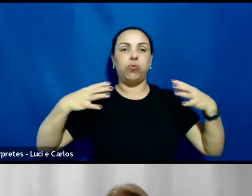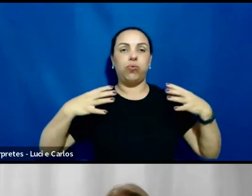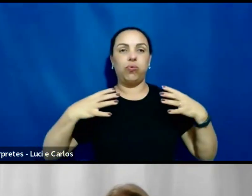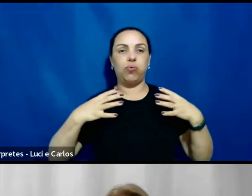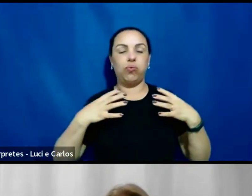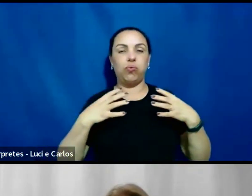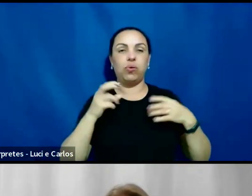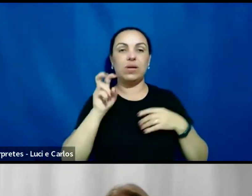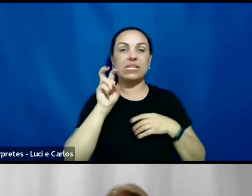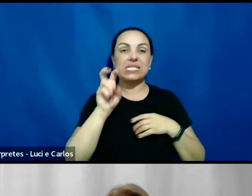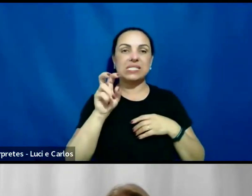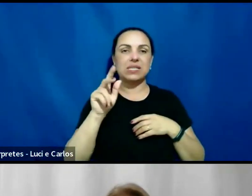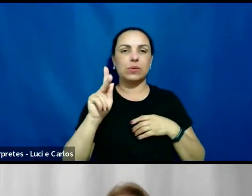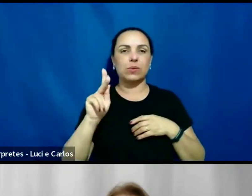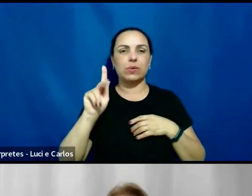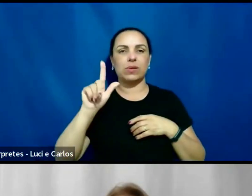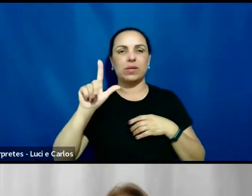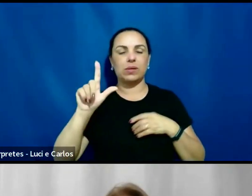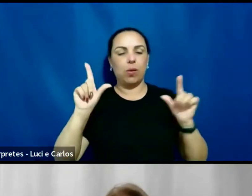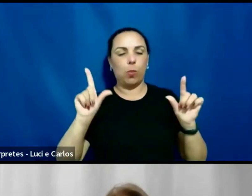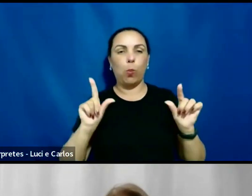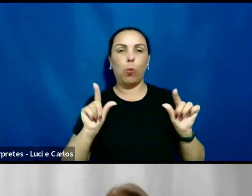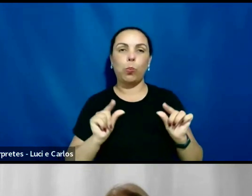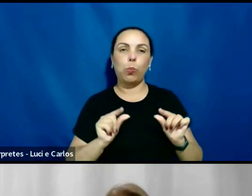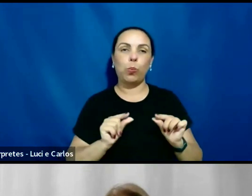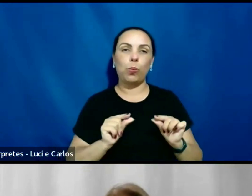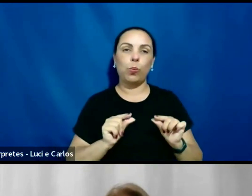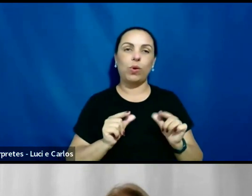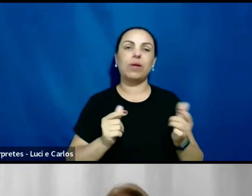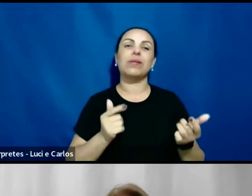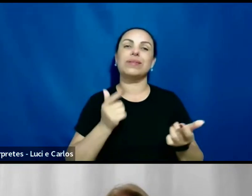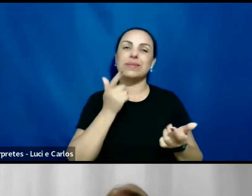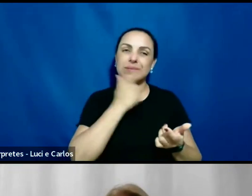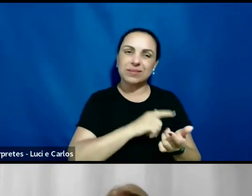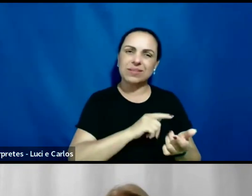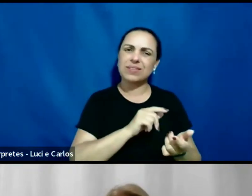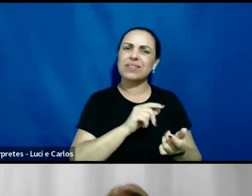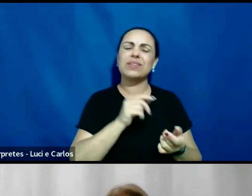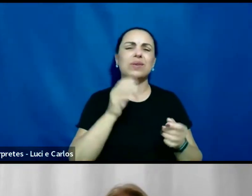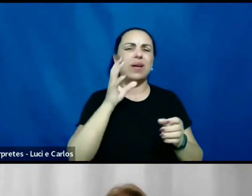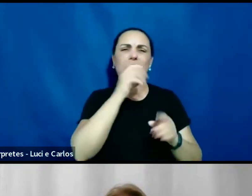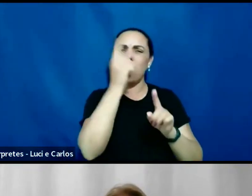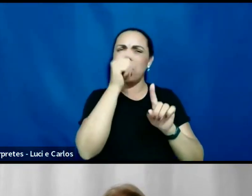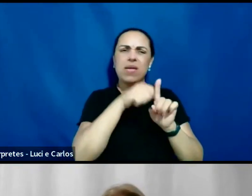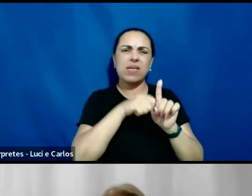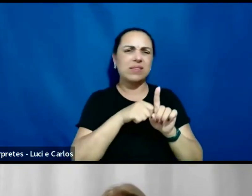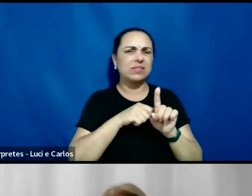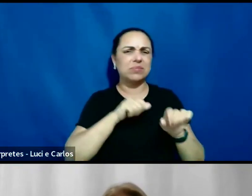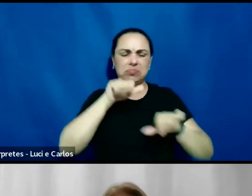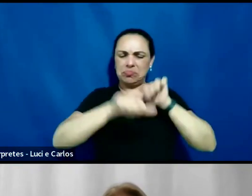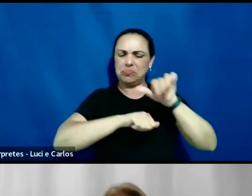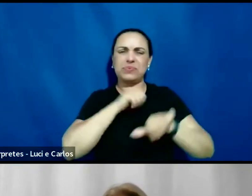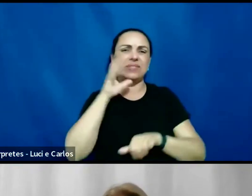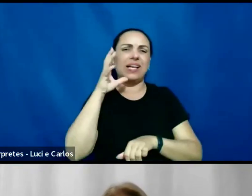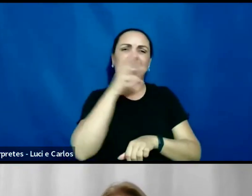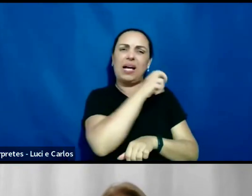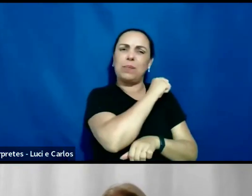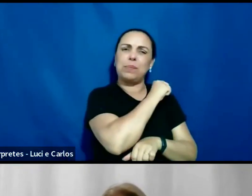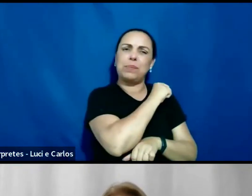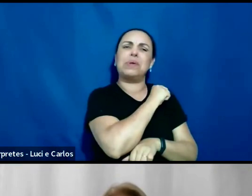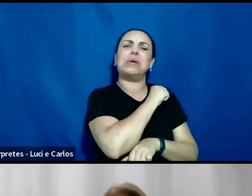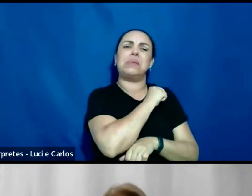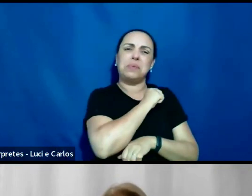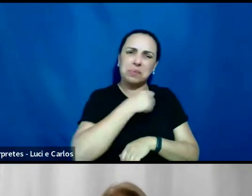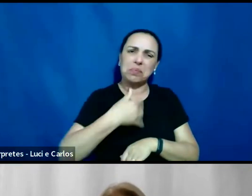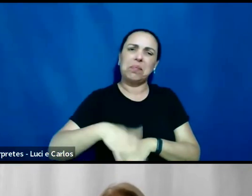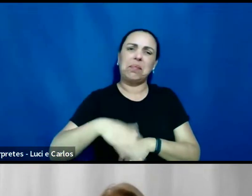posso dizer assim, em 20 dias, essa água mudou a minha vida. Eu passei a ser outra Gislaine.